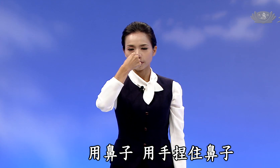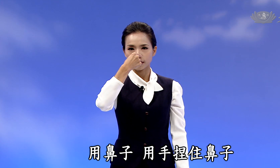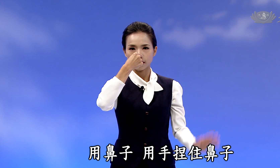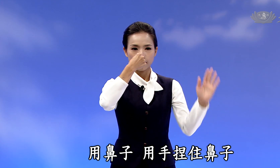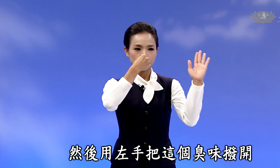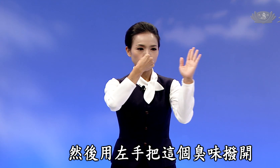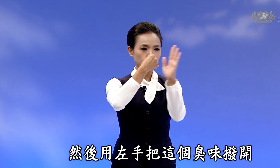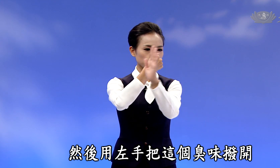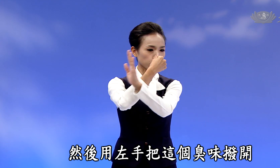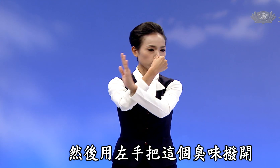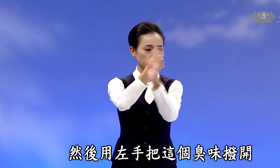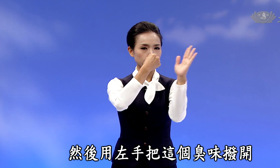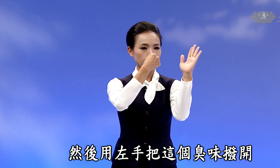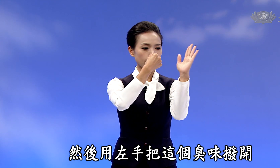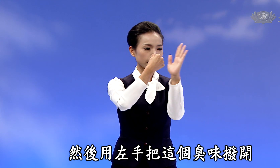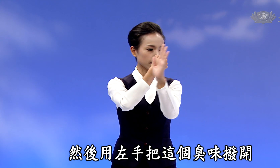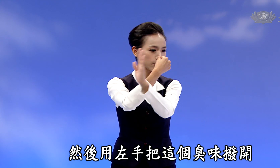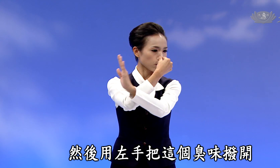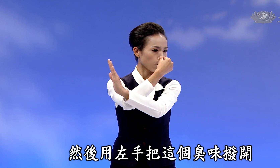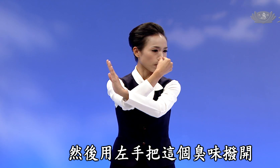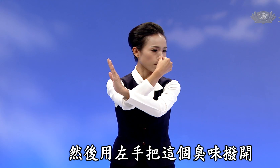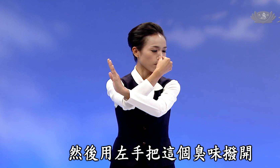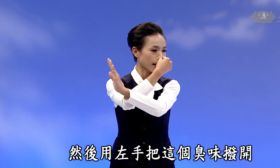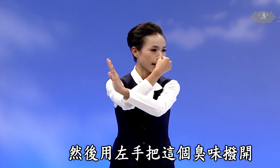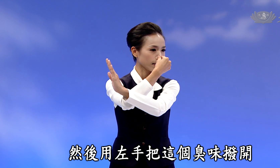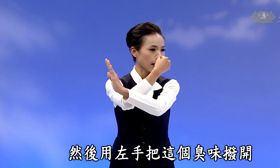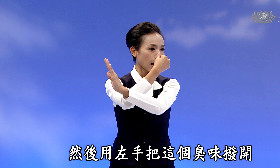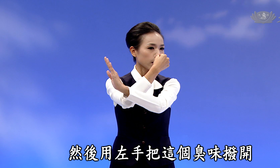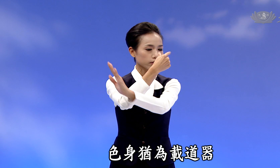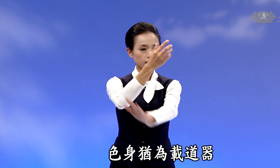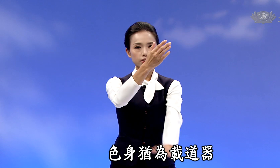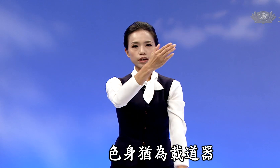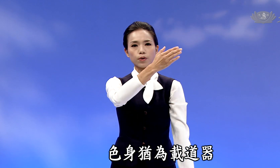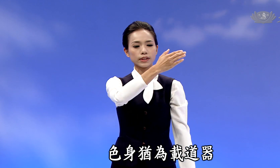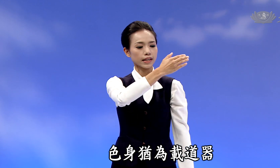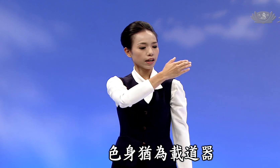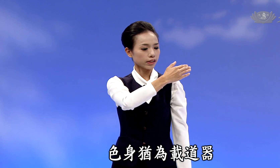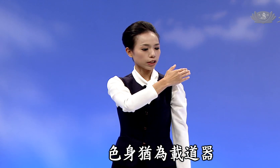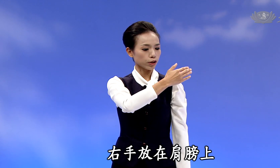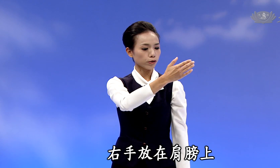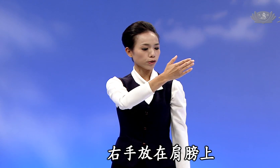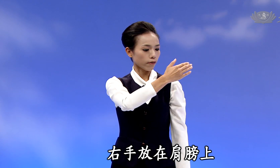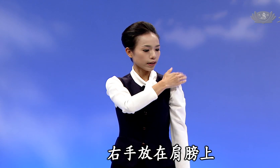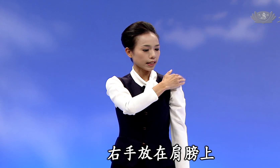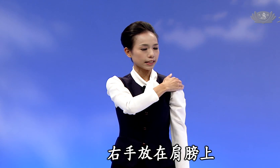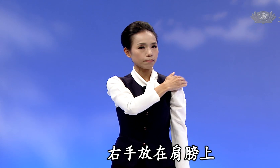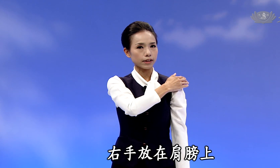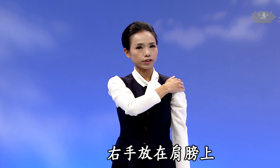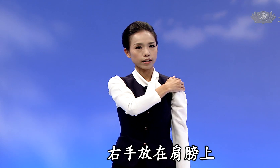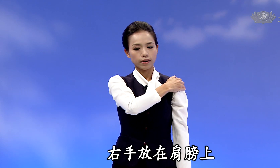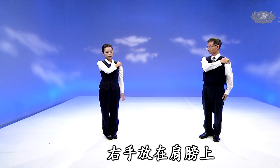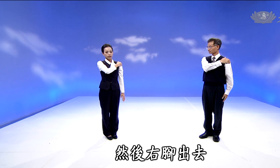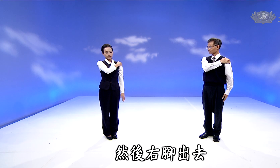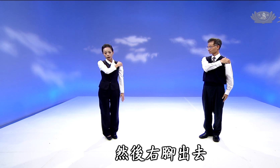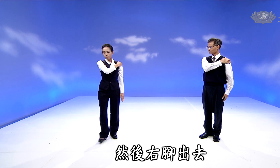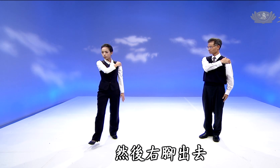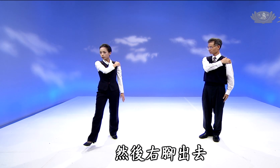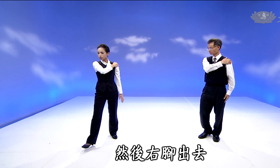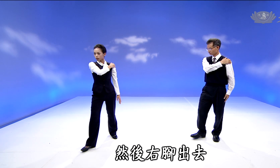子，然后用左手呢把这个臭味拨开，色身犹为再道气，右手放在肩膀上，然后右脚出